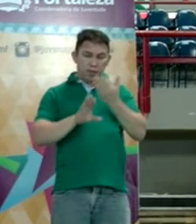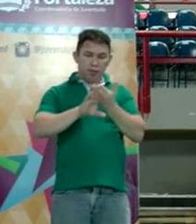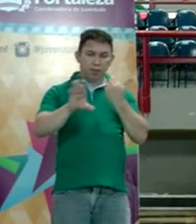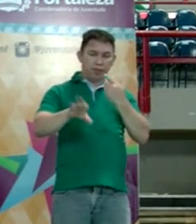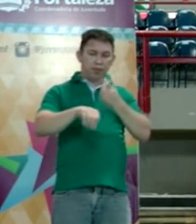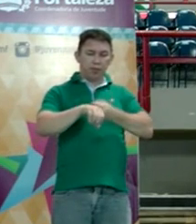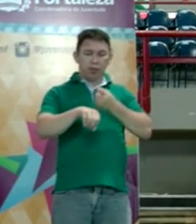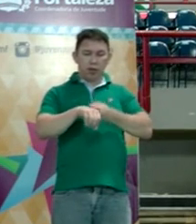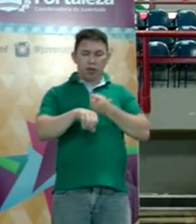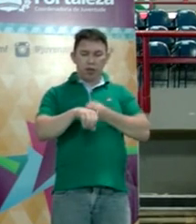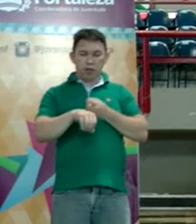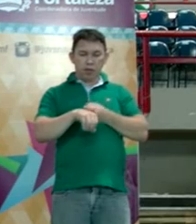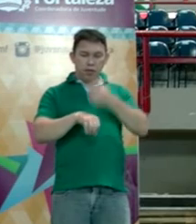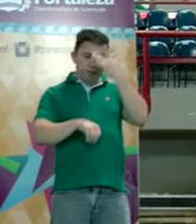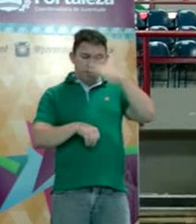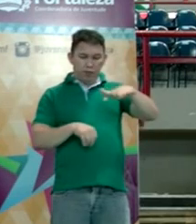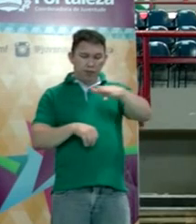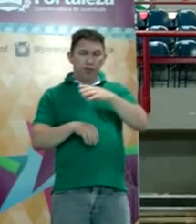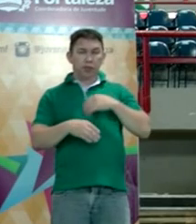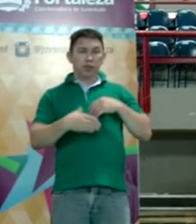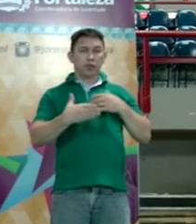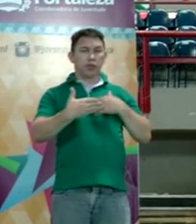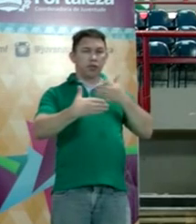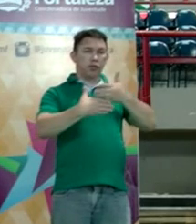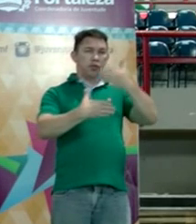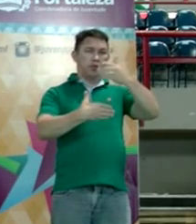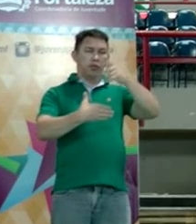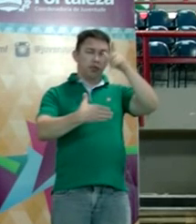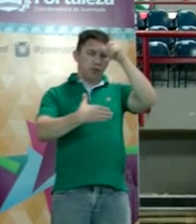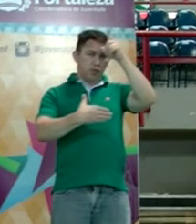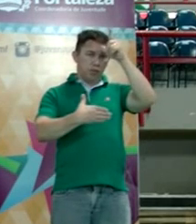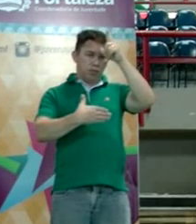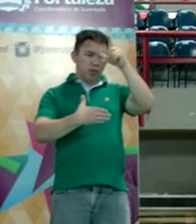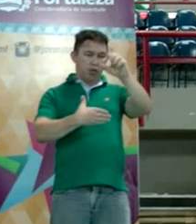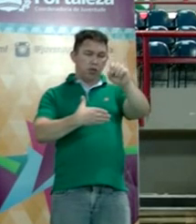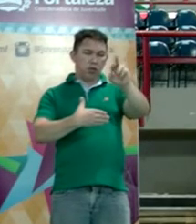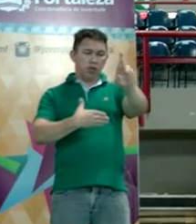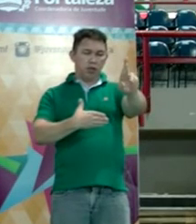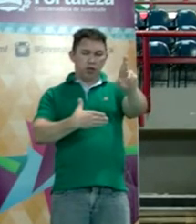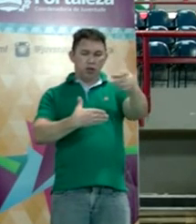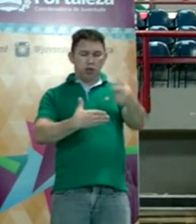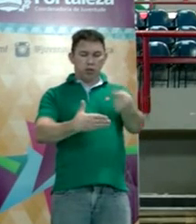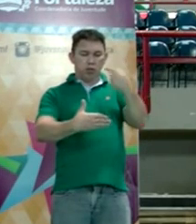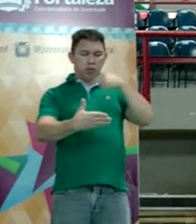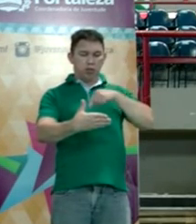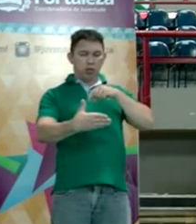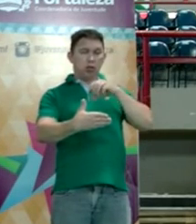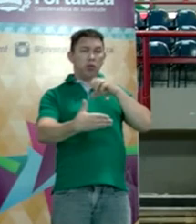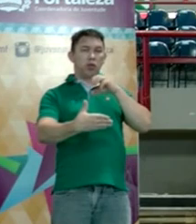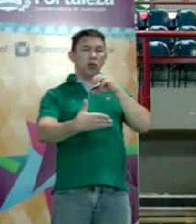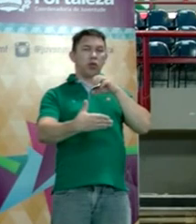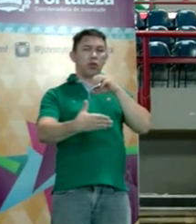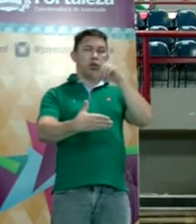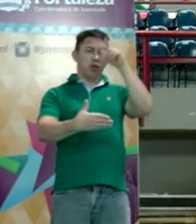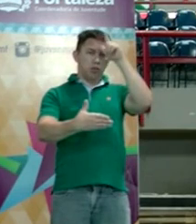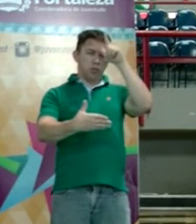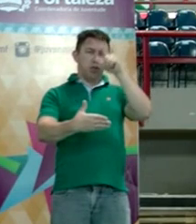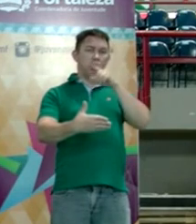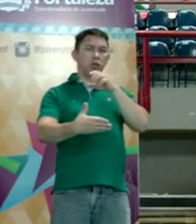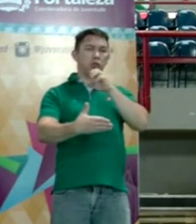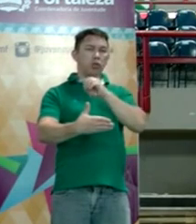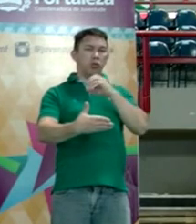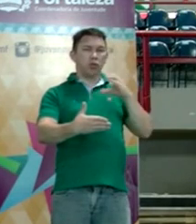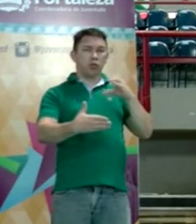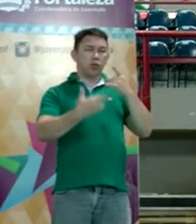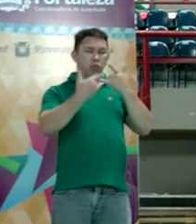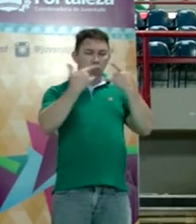certa ignorância do povo oriental, da Alemanha Oriental, socialista, do que acontecia na Alemanha Ocidental